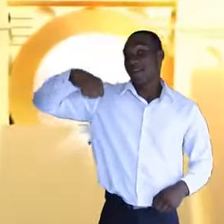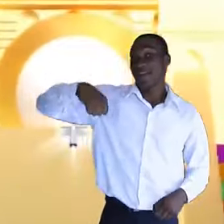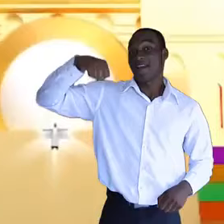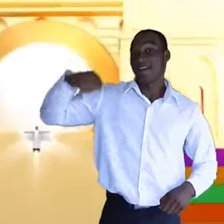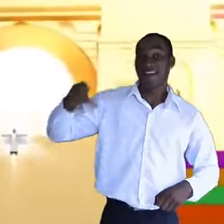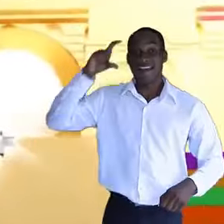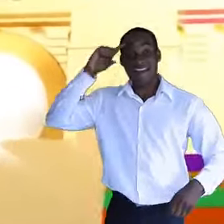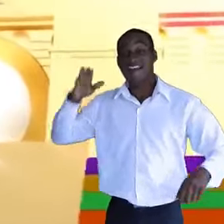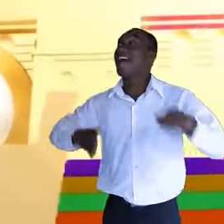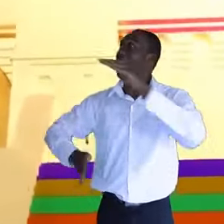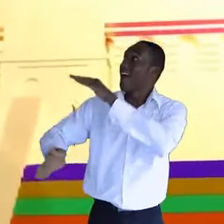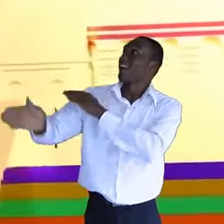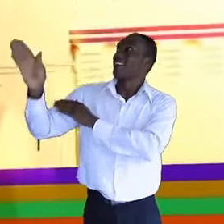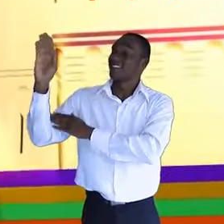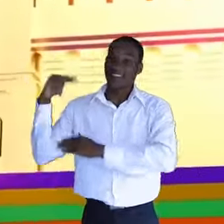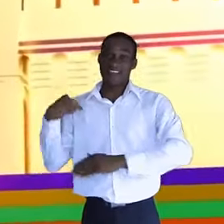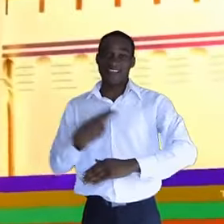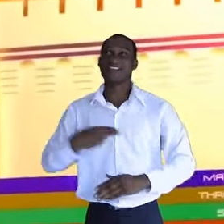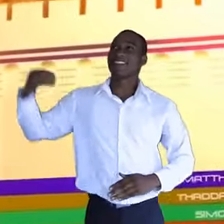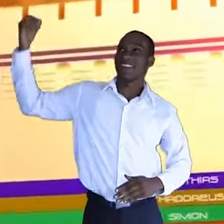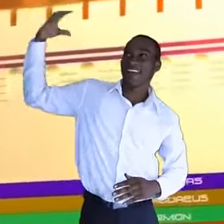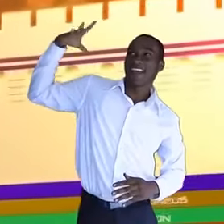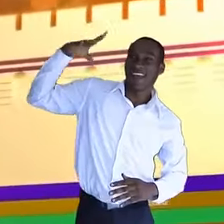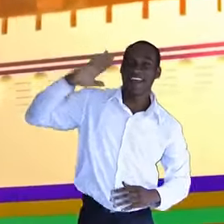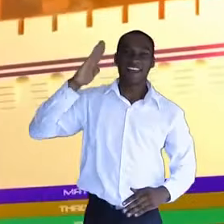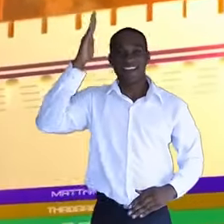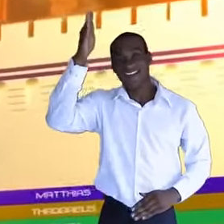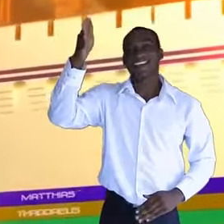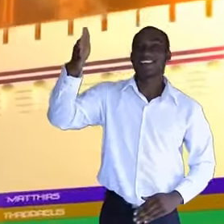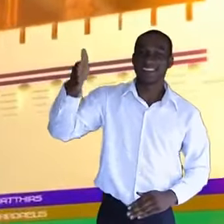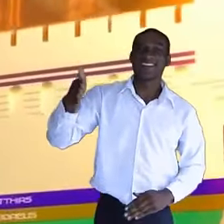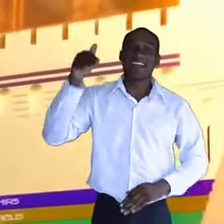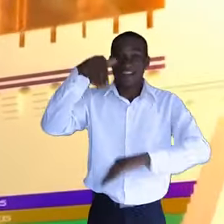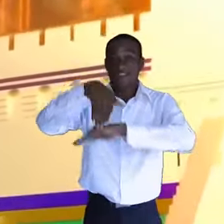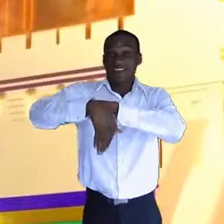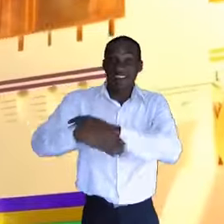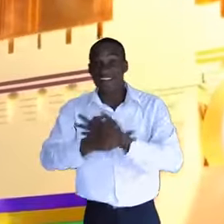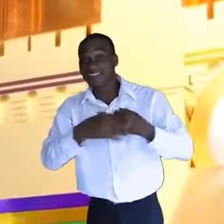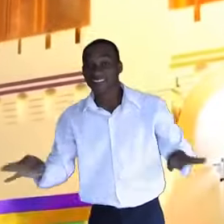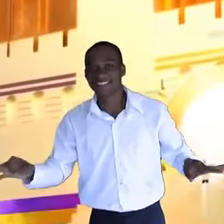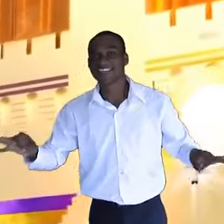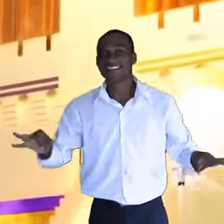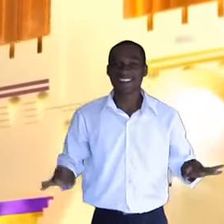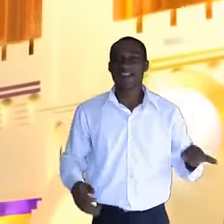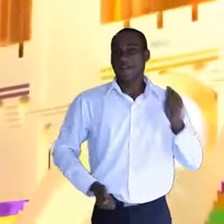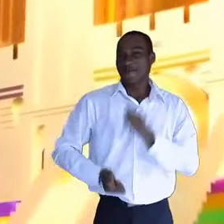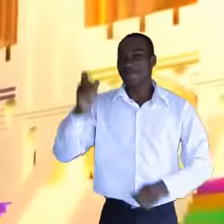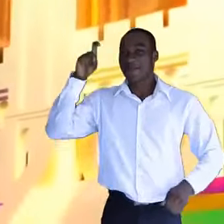besoin d'une lampe, ni lumière du soleil, Dieu nous éclairera. Il n'y aura plus de nuit,